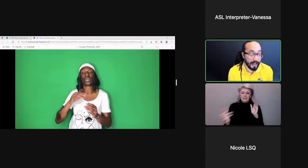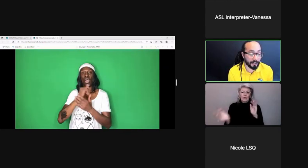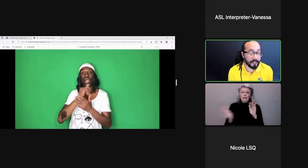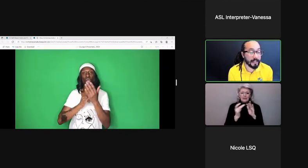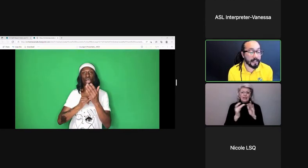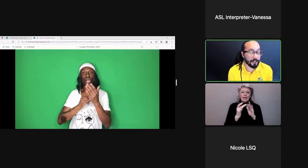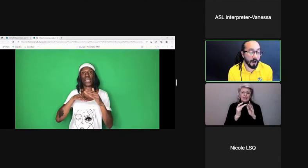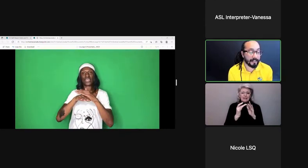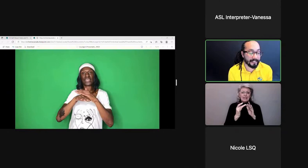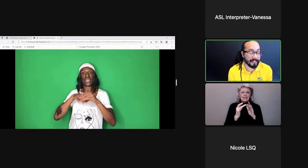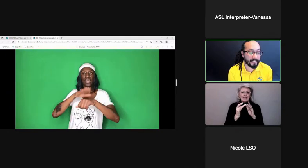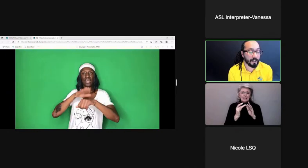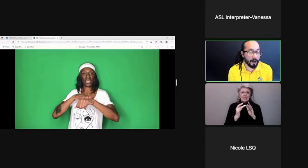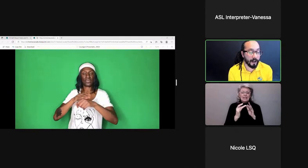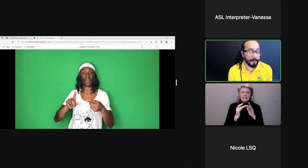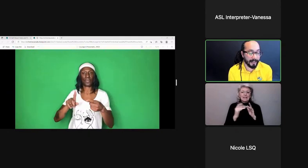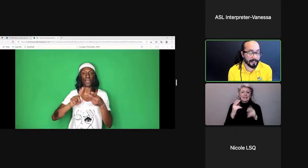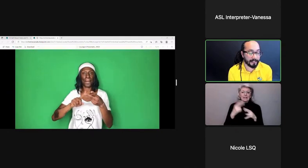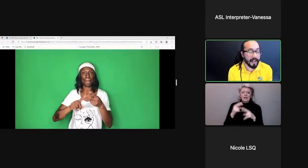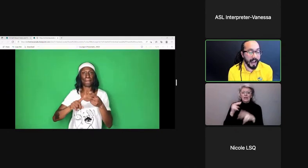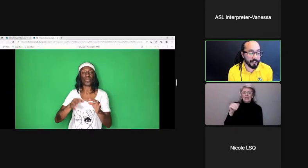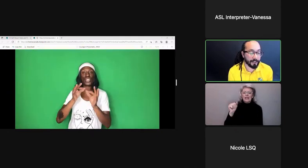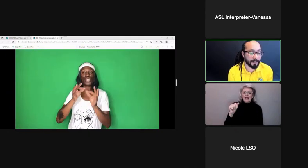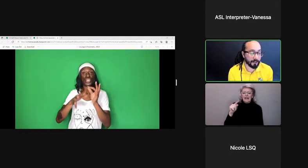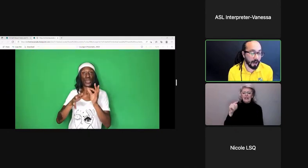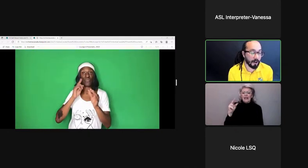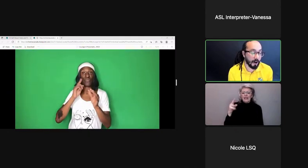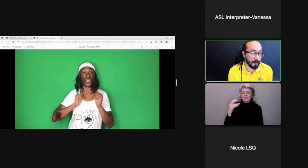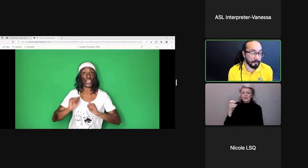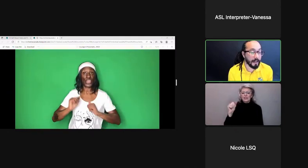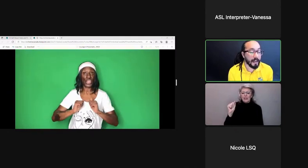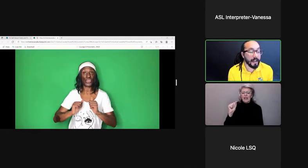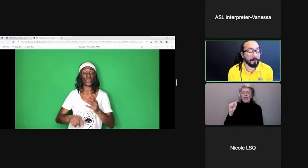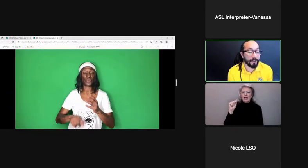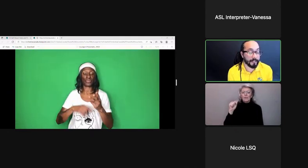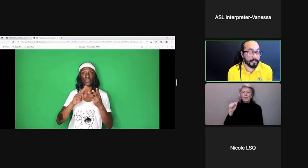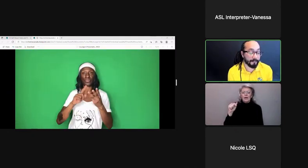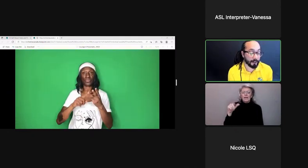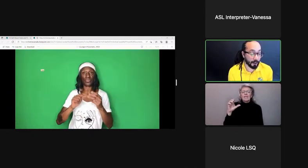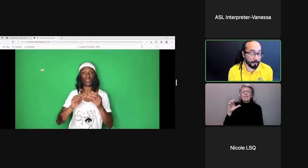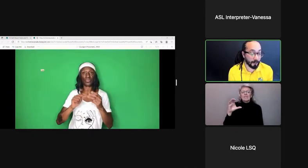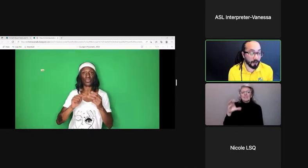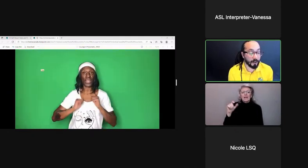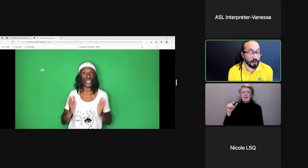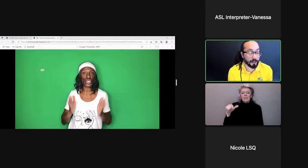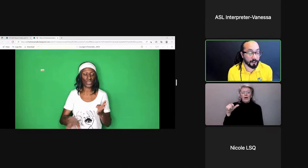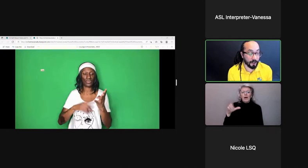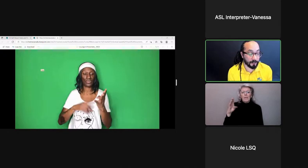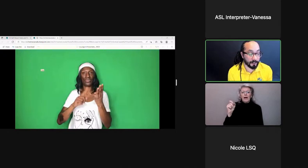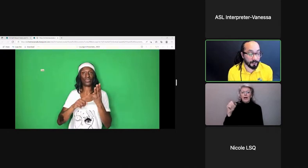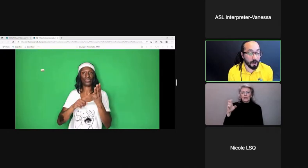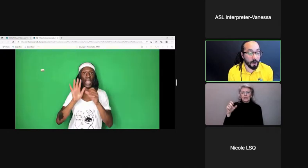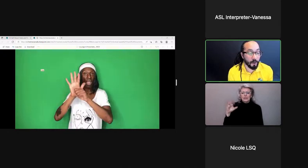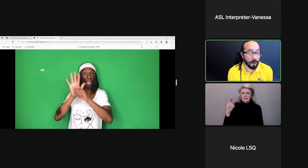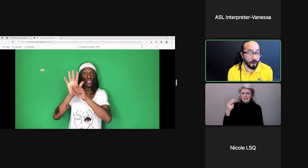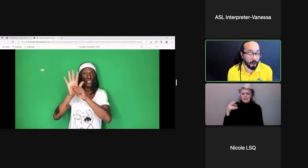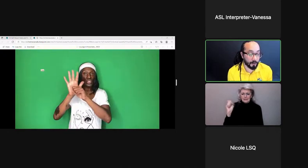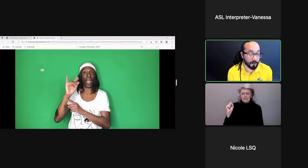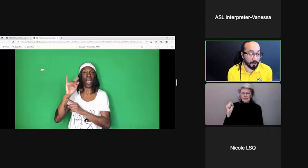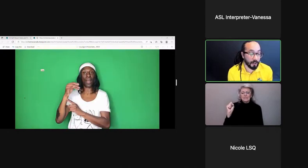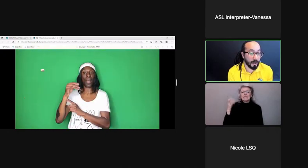à natasha.c.baccus.gmail.com Si vous avez besoin d'un